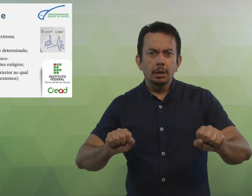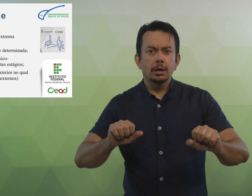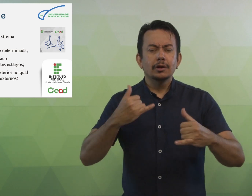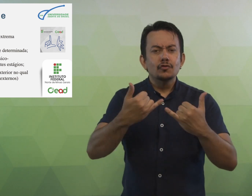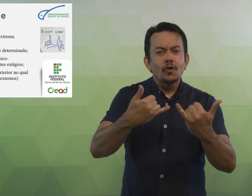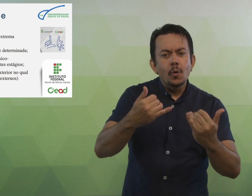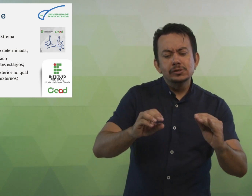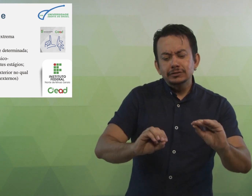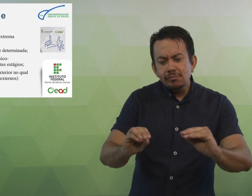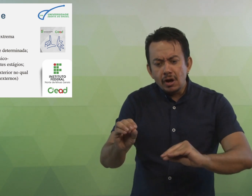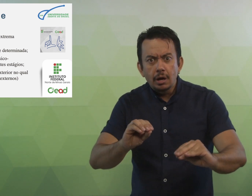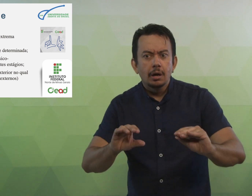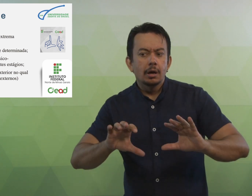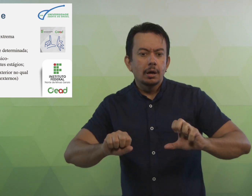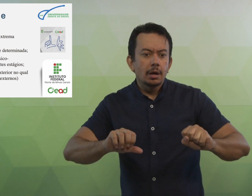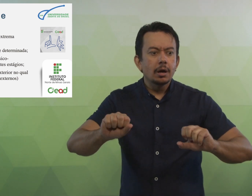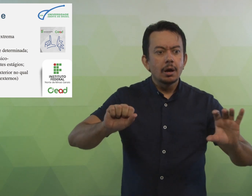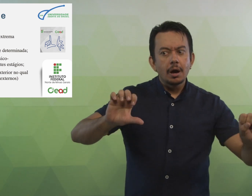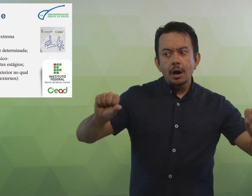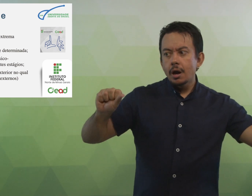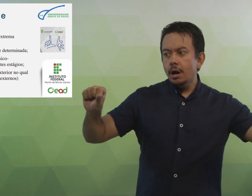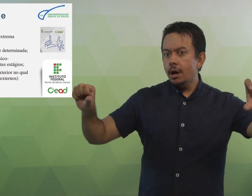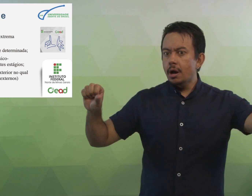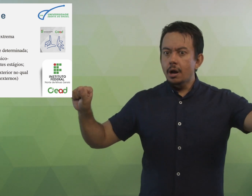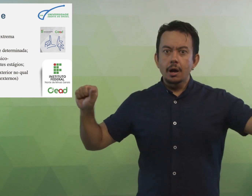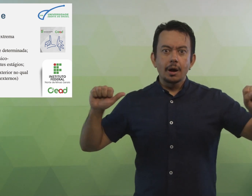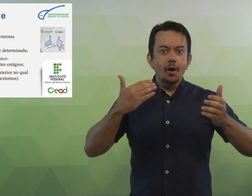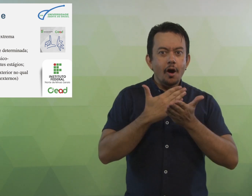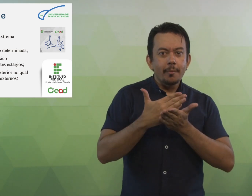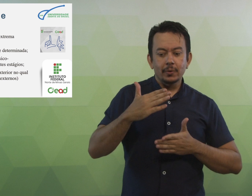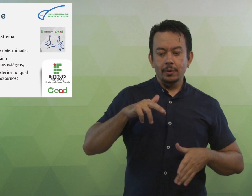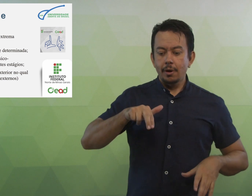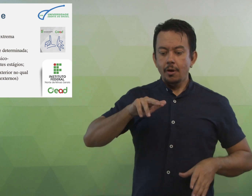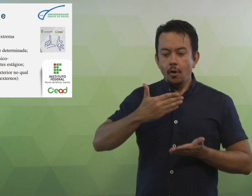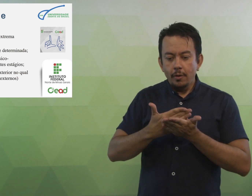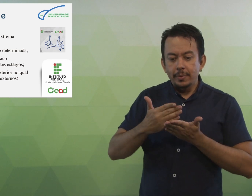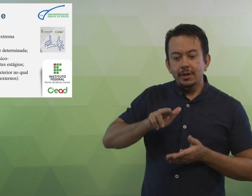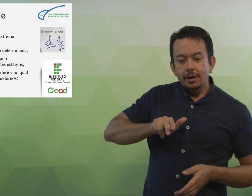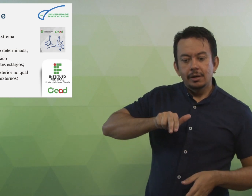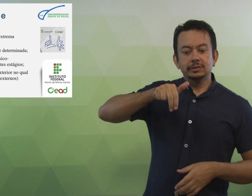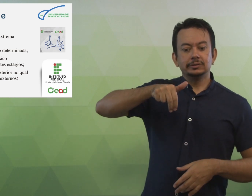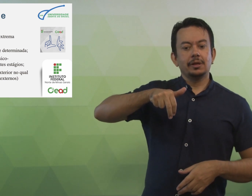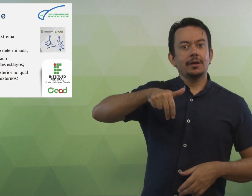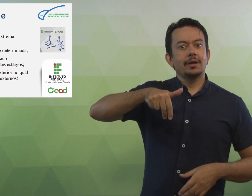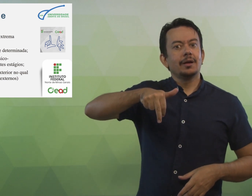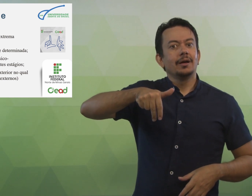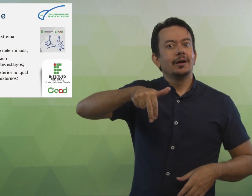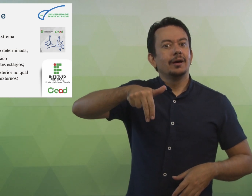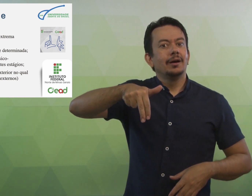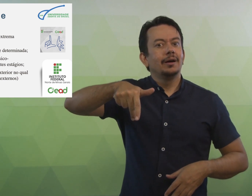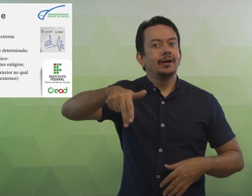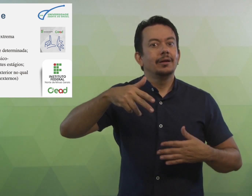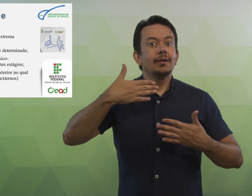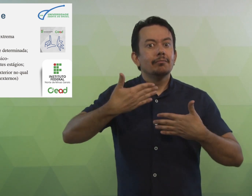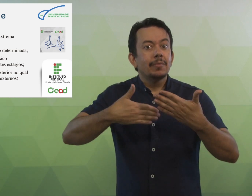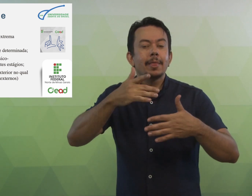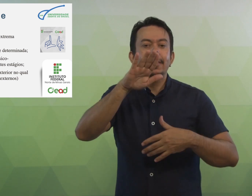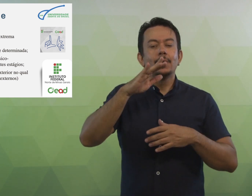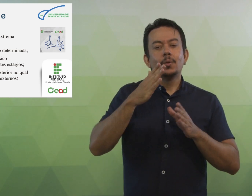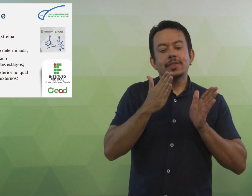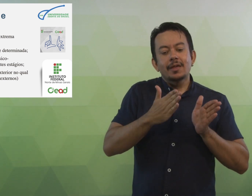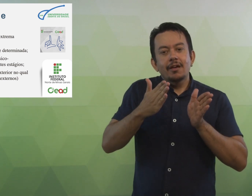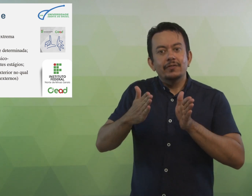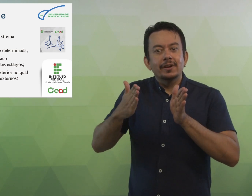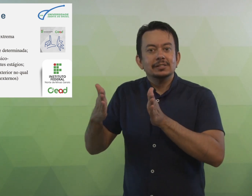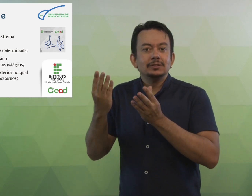exemplo, a criança, ela começa a pegar nas coisas, depois ela começa a conseguir